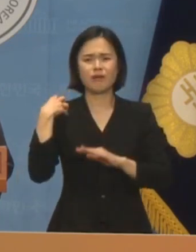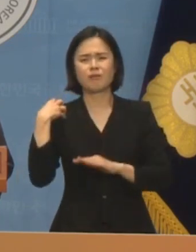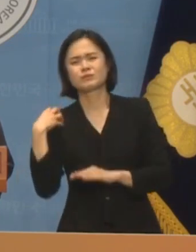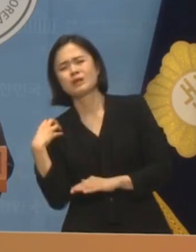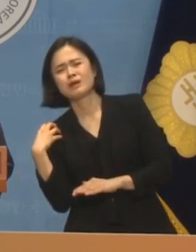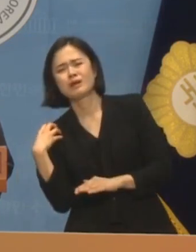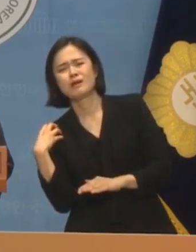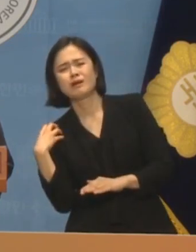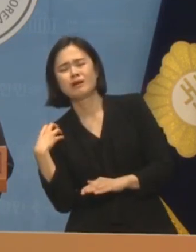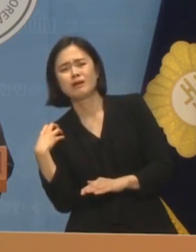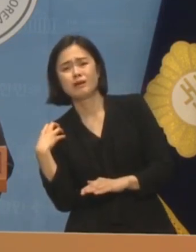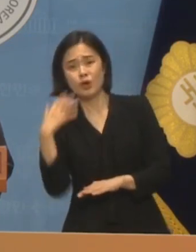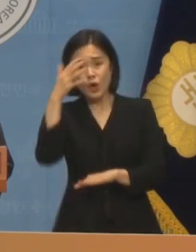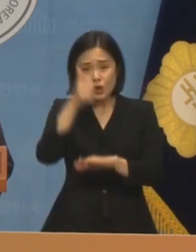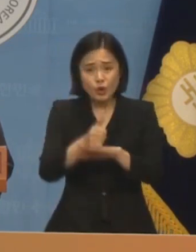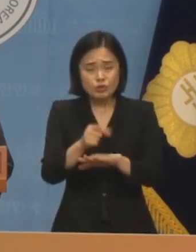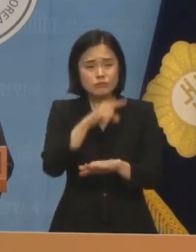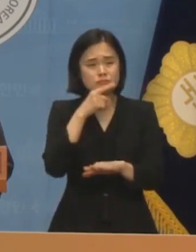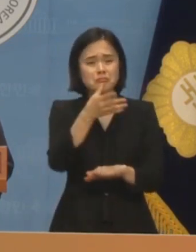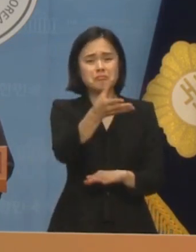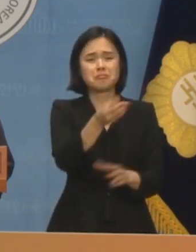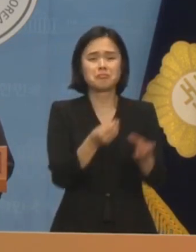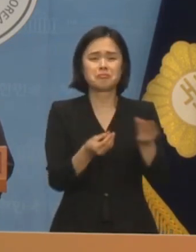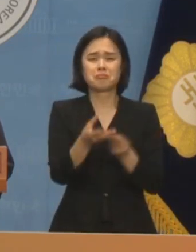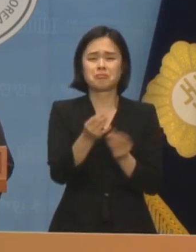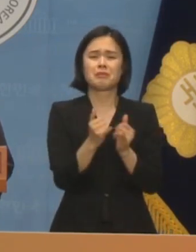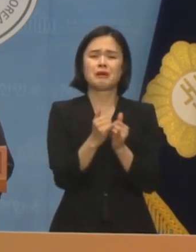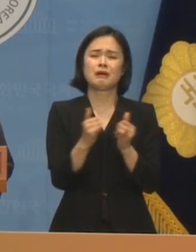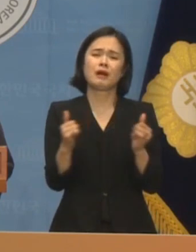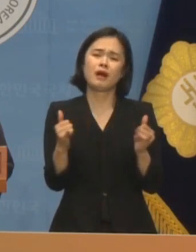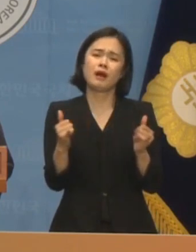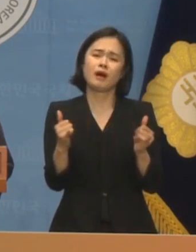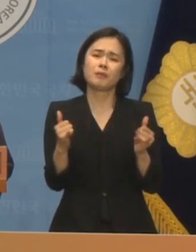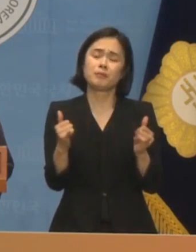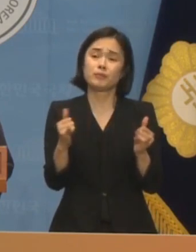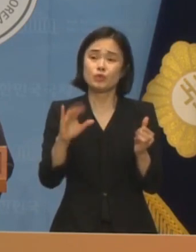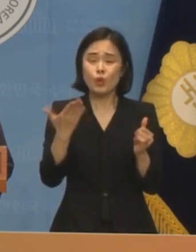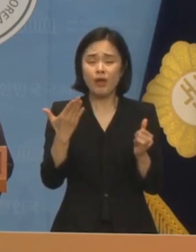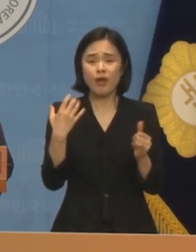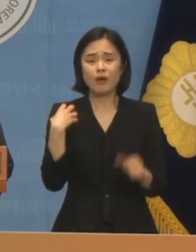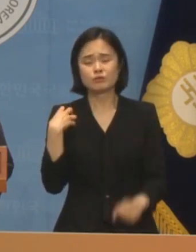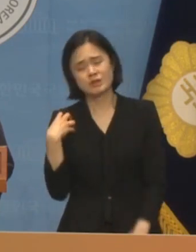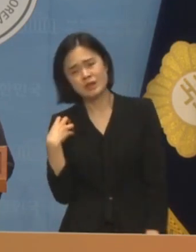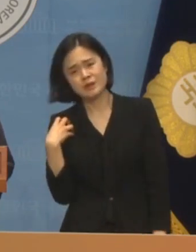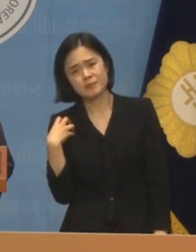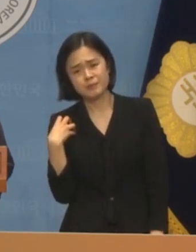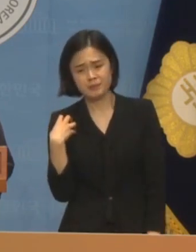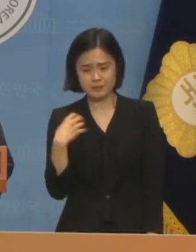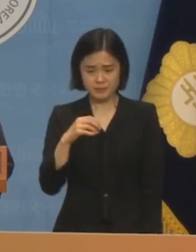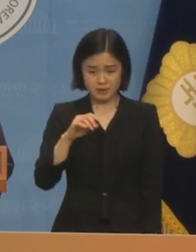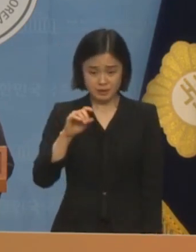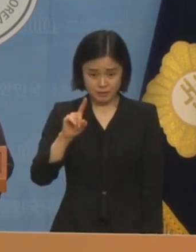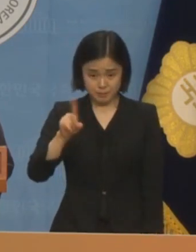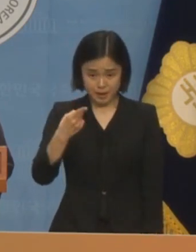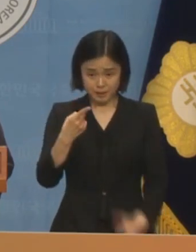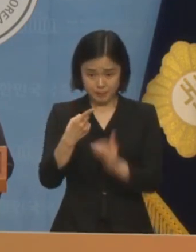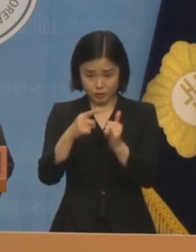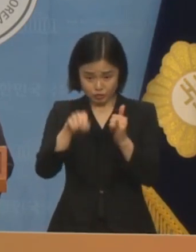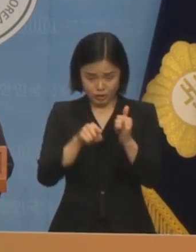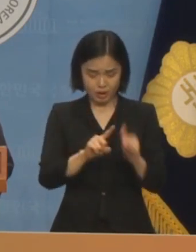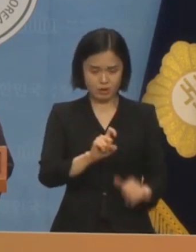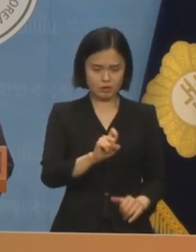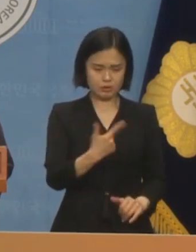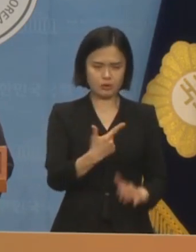대학생들을 체납자로 만들었습니다. 학자금 대출자 100명 중 16명이 학자금을 갚지 못하고